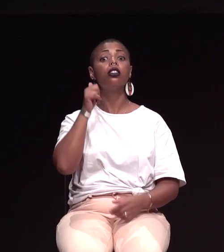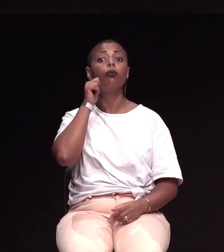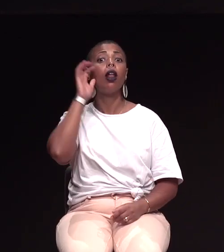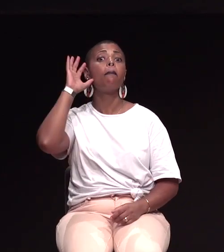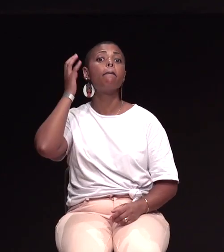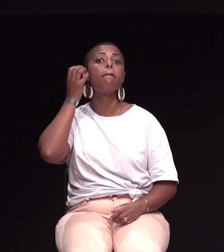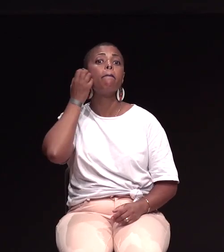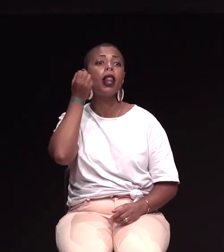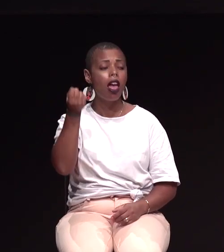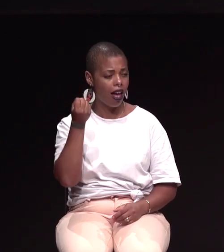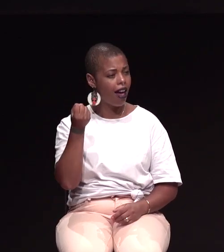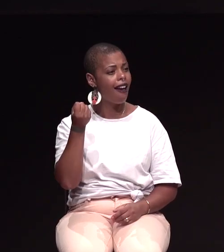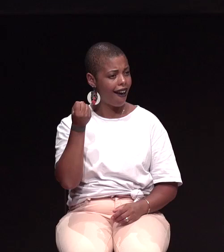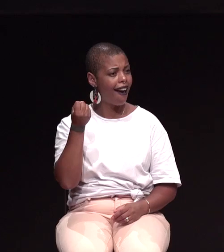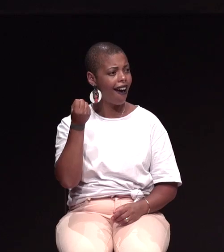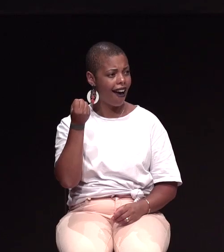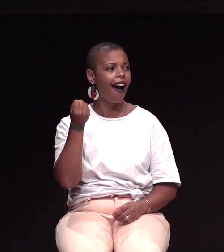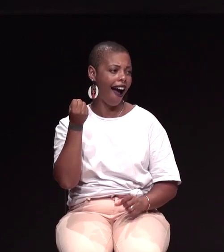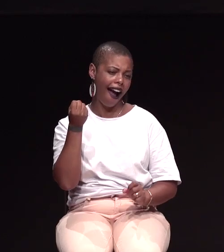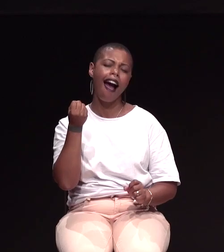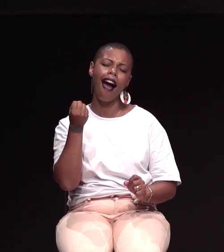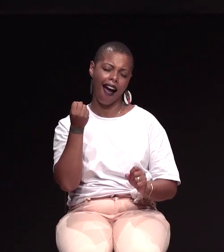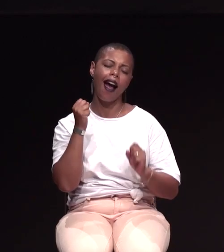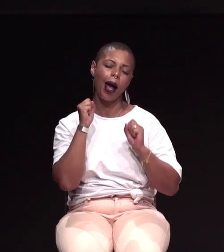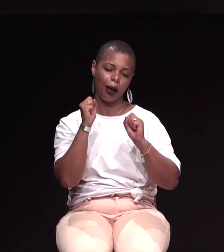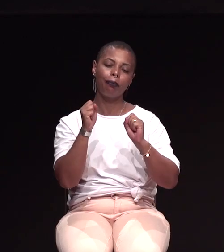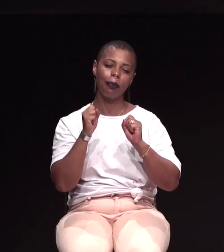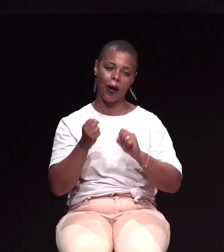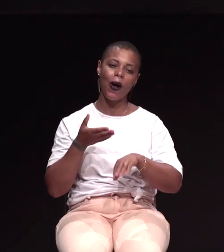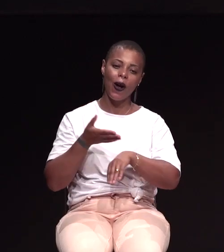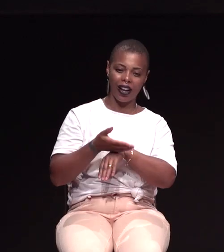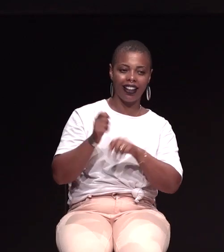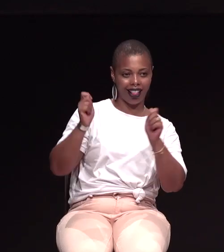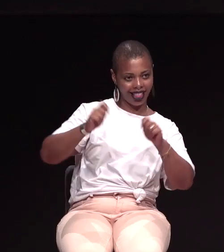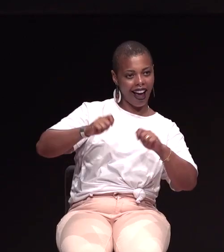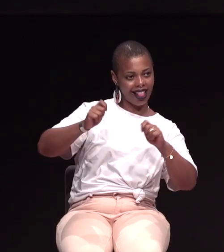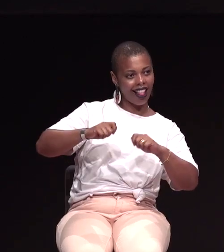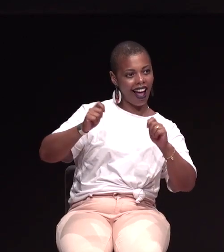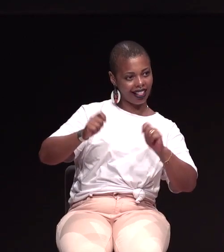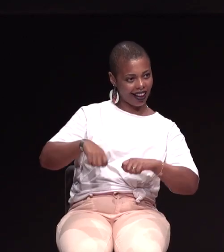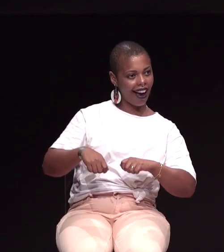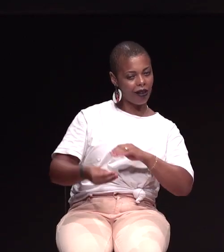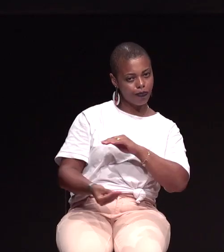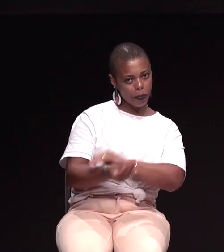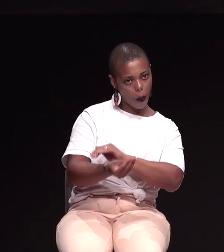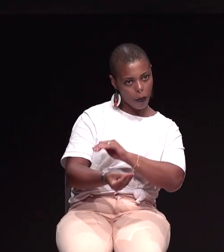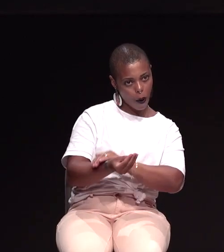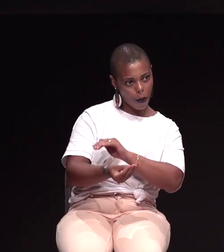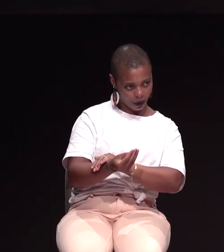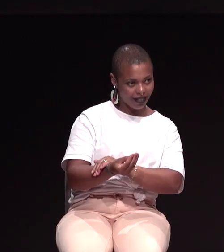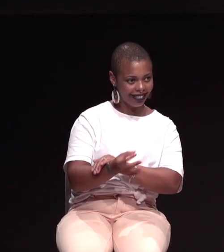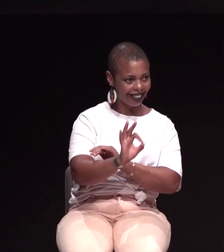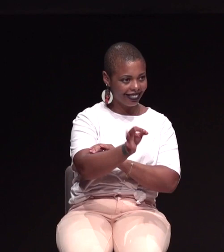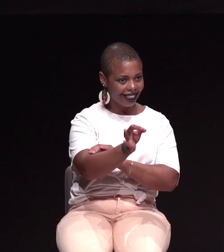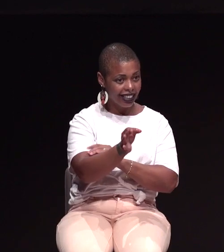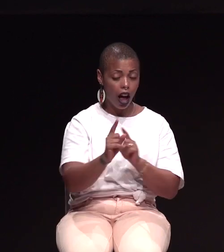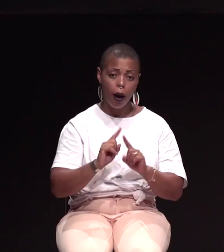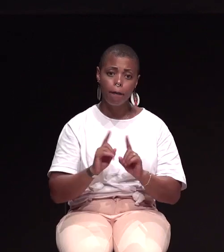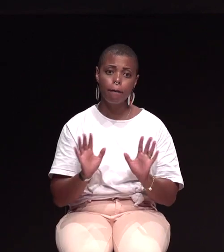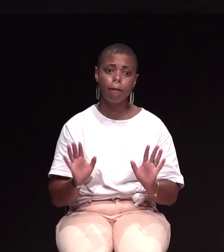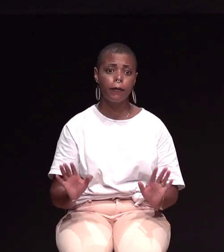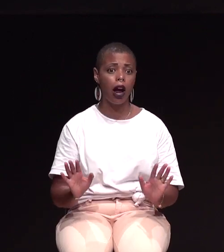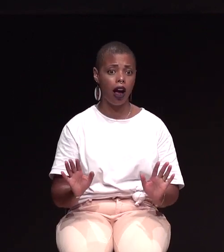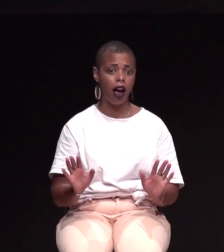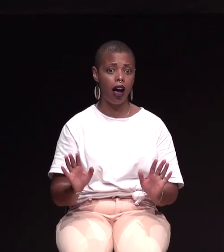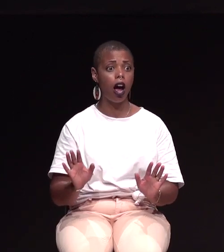branca, certamente ele teria dado um jeito de providenciar o crachá para ela, ou teria